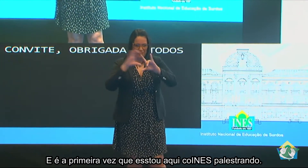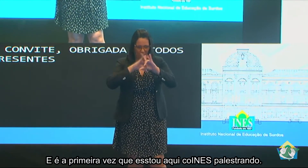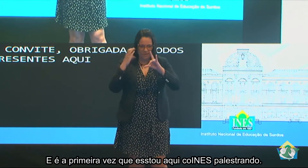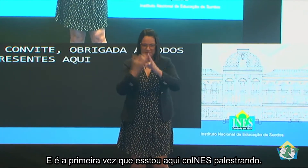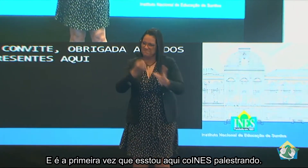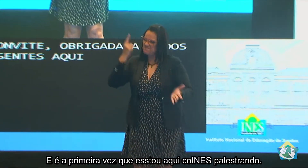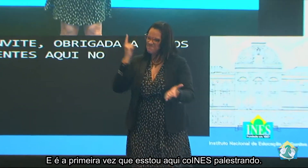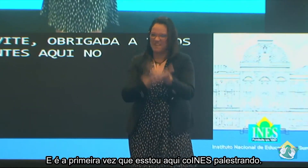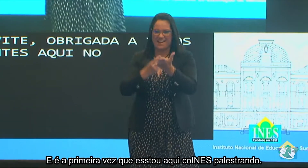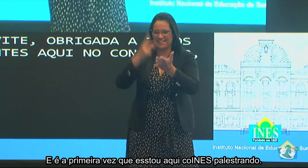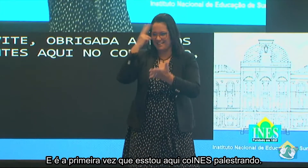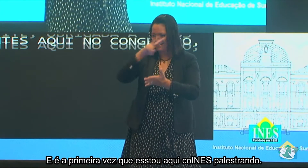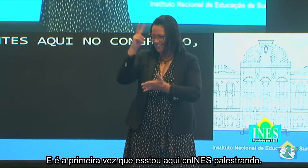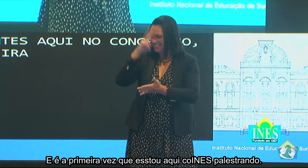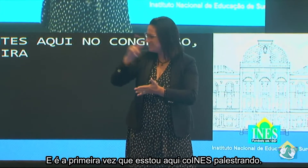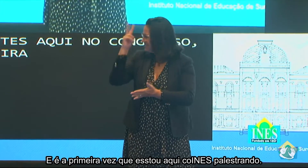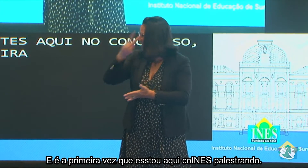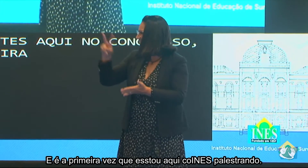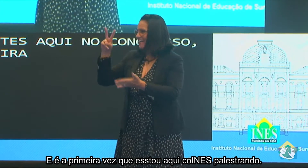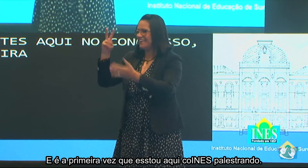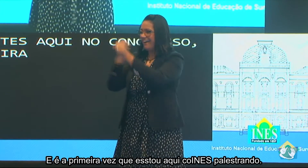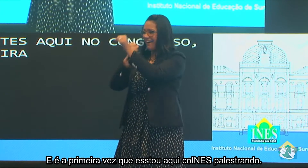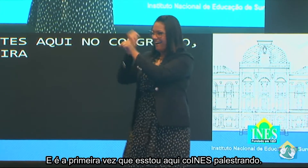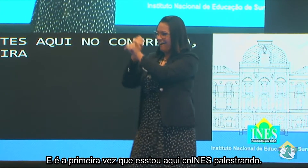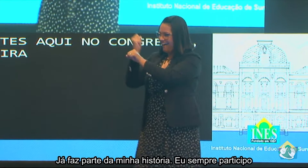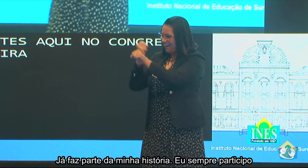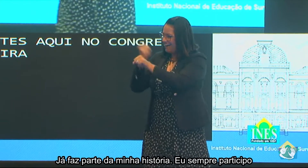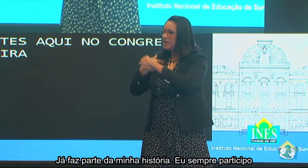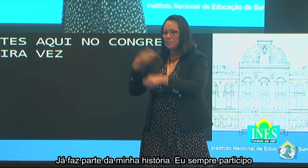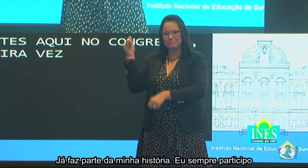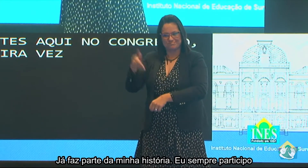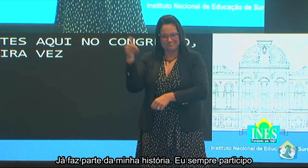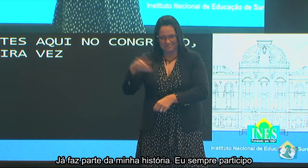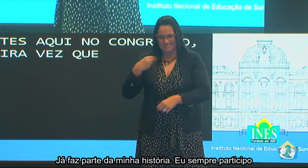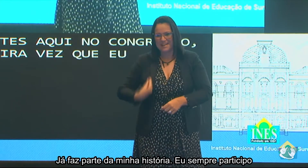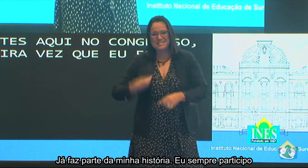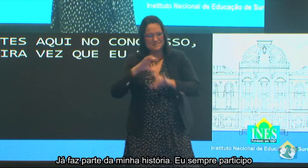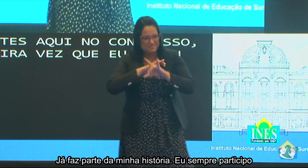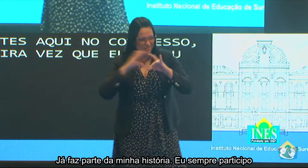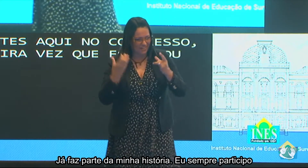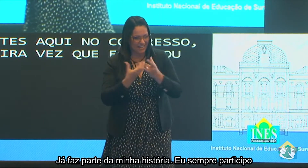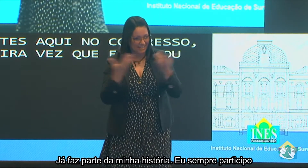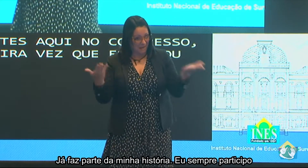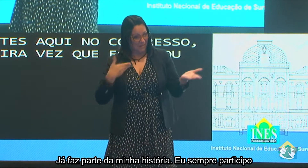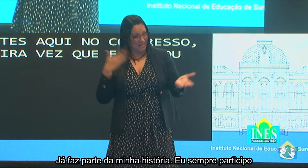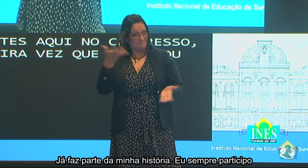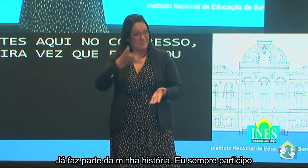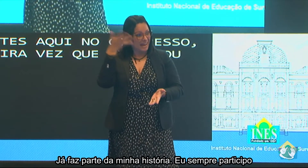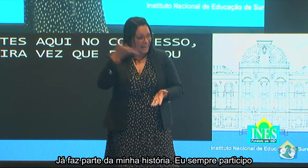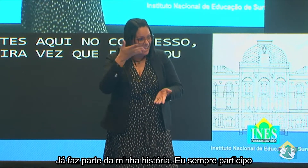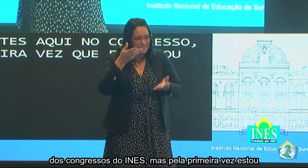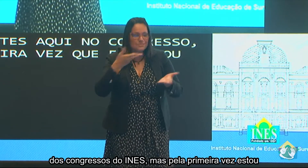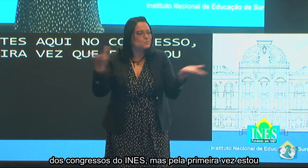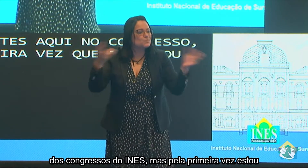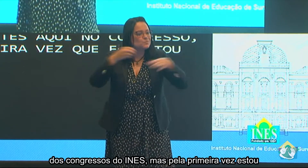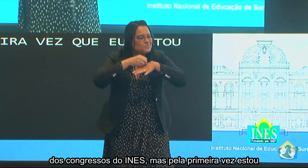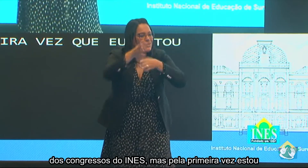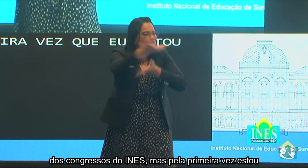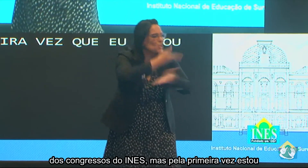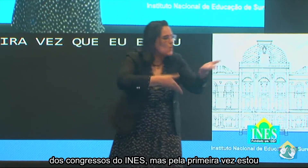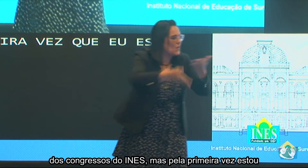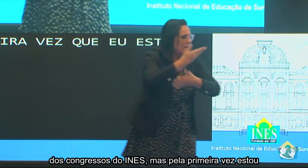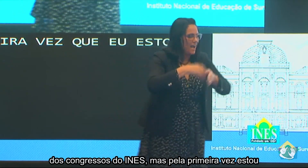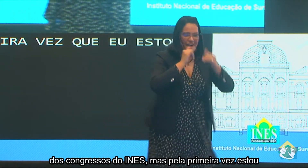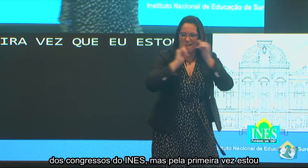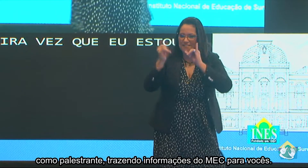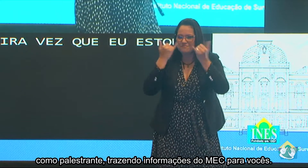estou aqui no COENES palestrando. Já faz parte da minha história, eu sempre participo dos congressos do INES, mas